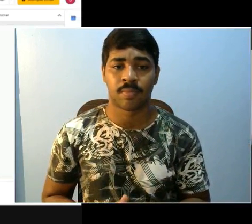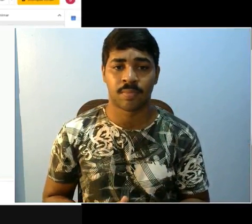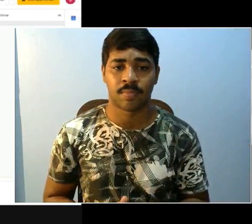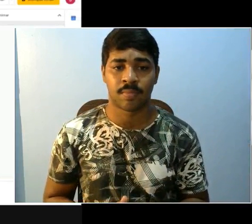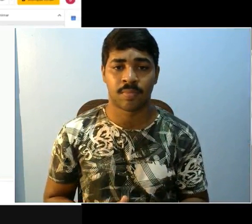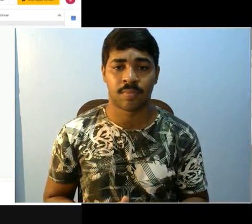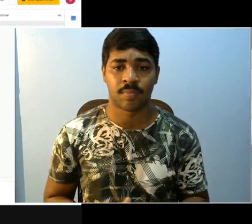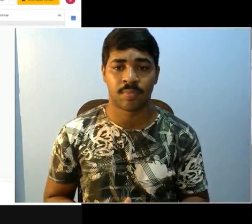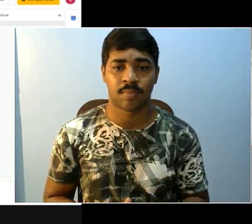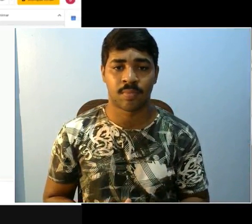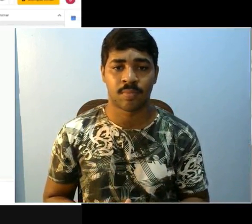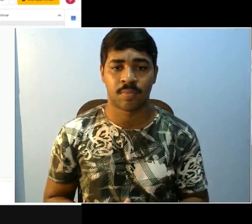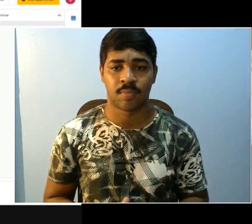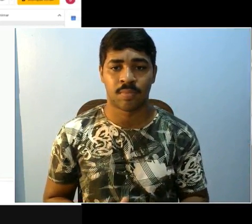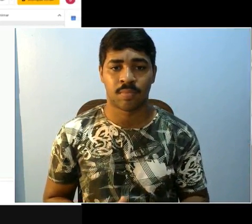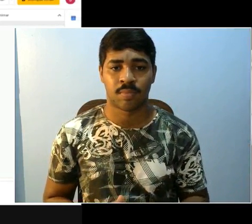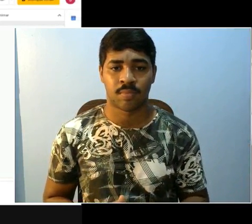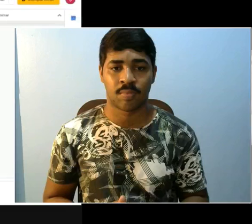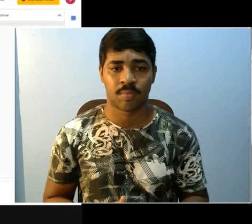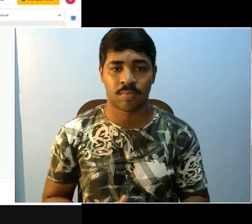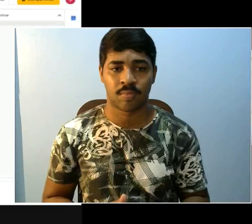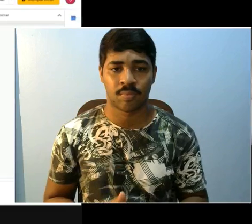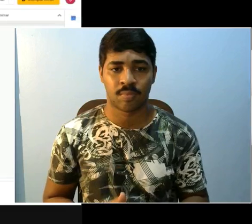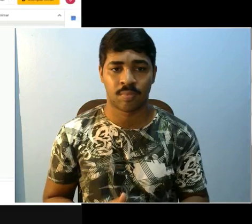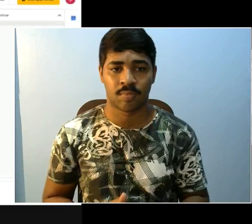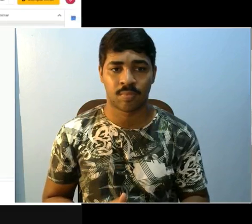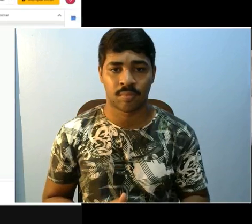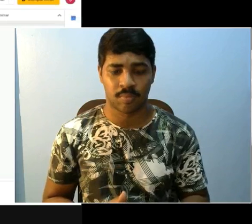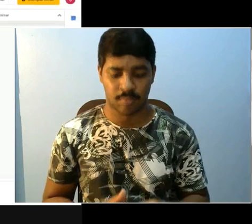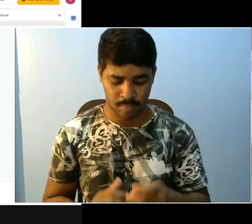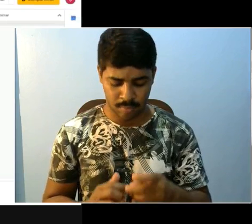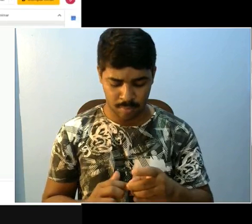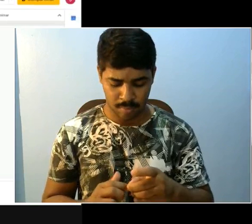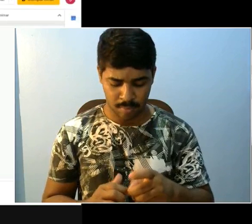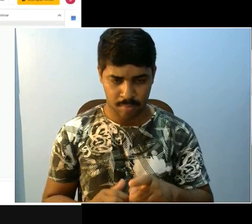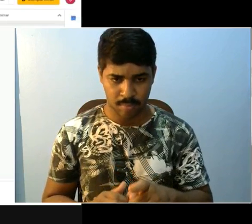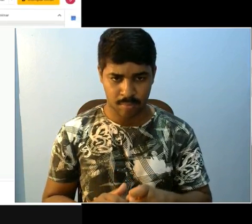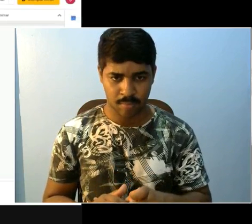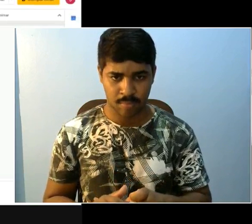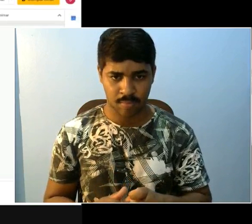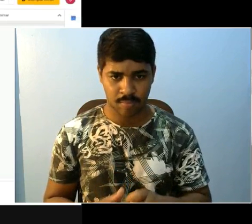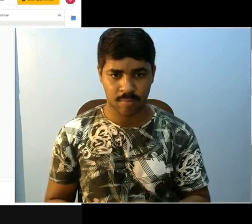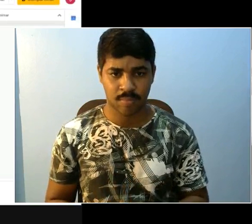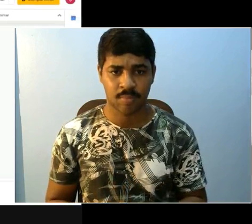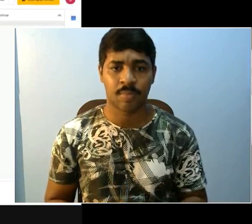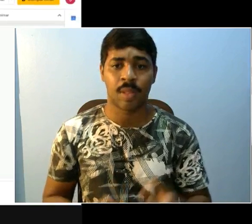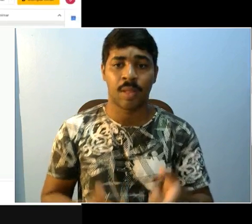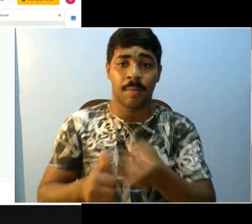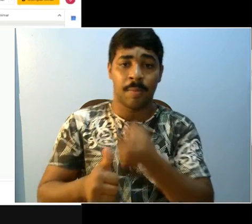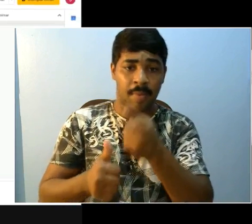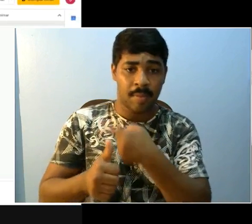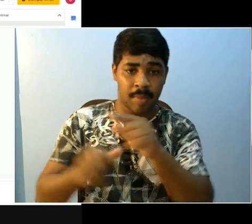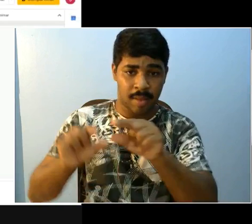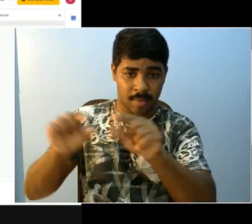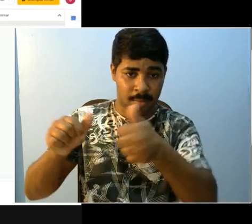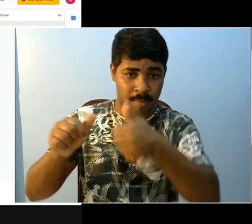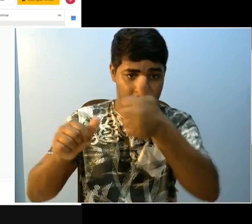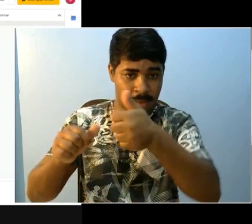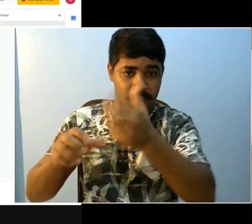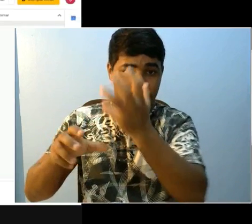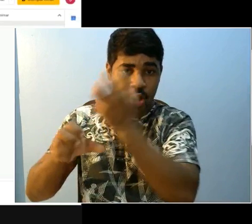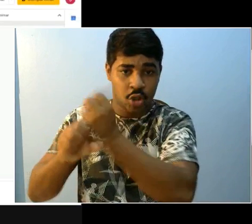Mas vamos lá, vou só voltar aqui, tá? E você vai só para a gente finalizar isso aqui. Primeira coisa, acha o peso. Fala para ela aí.